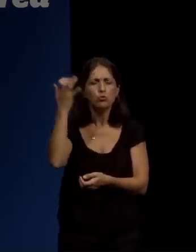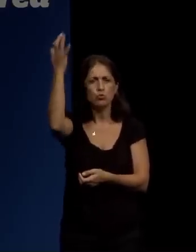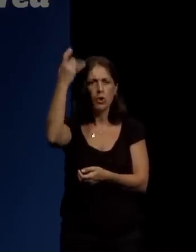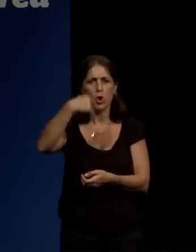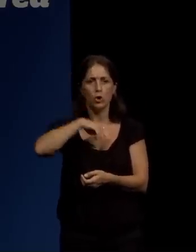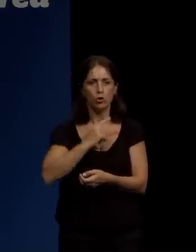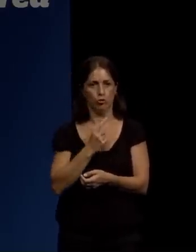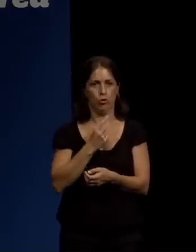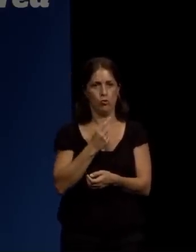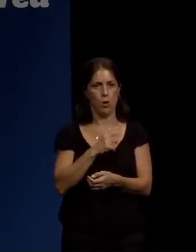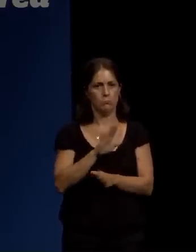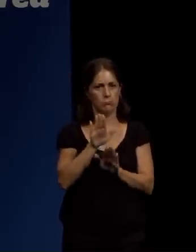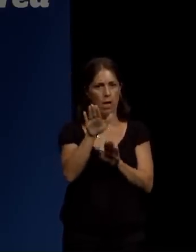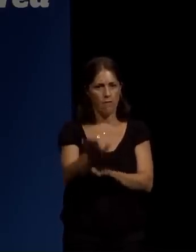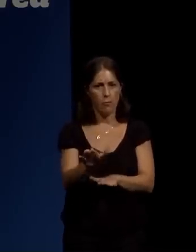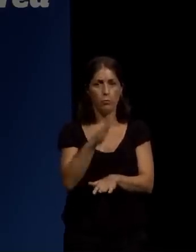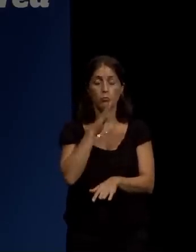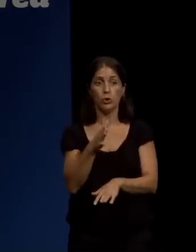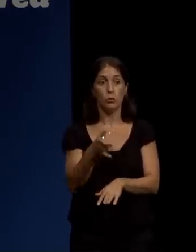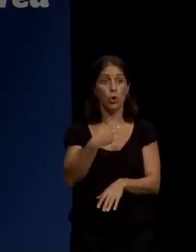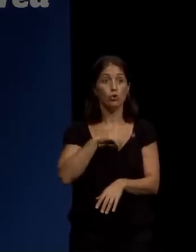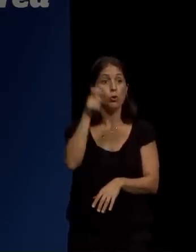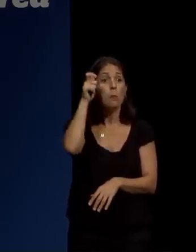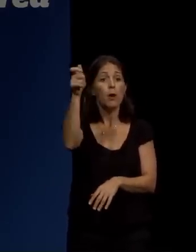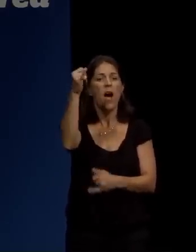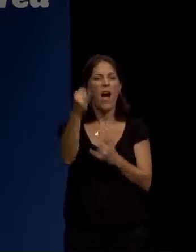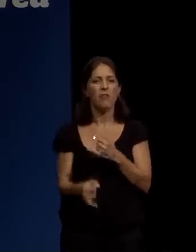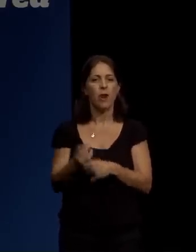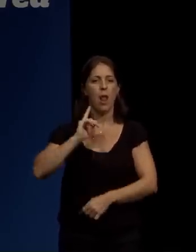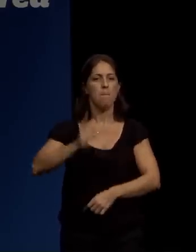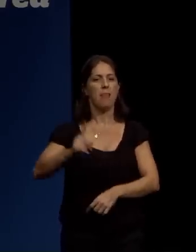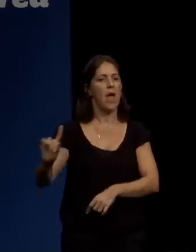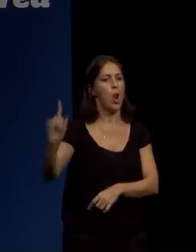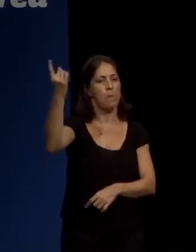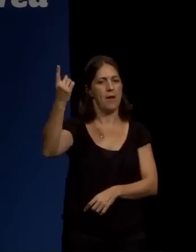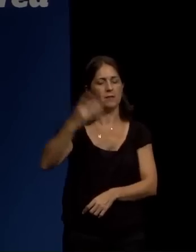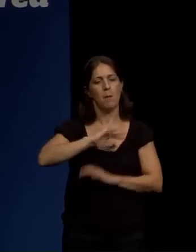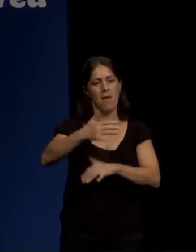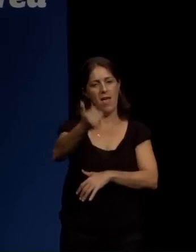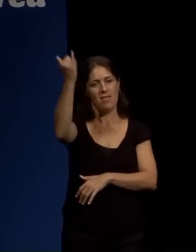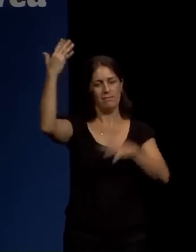porque agora e sempre, para nós, o pobo é quen máis ordena. Hai Marea!